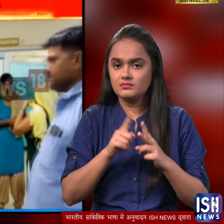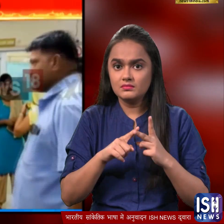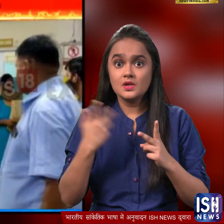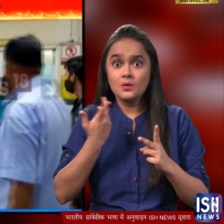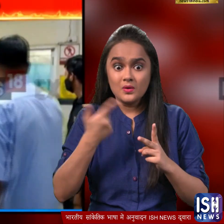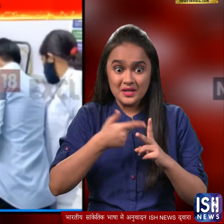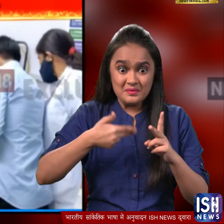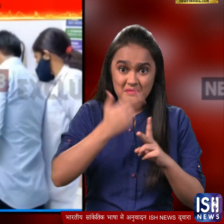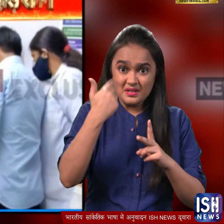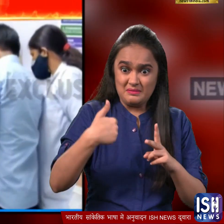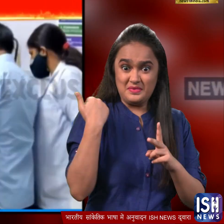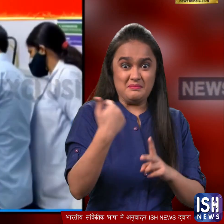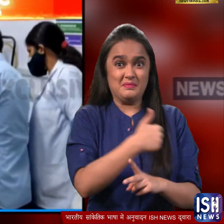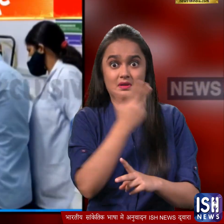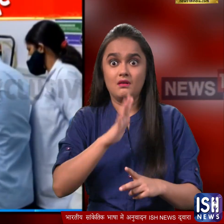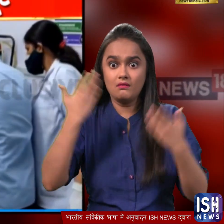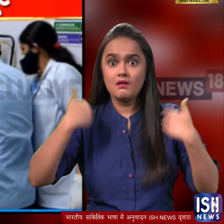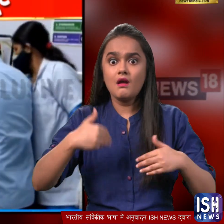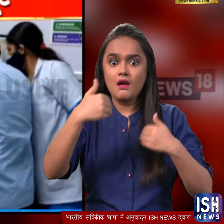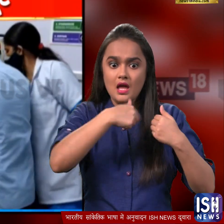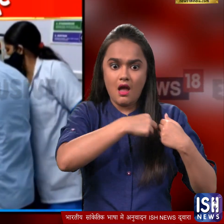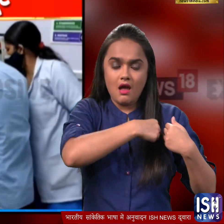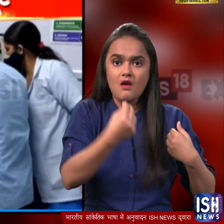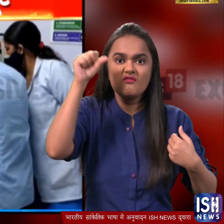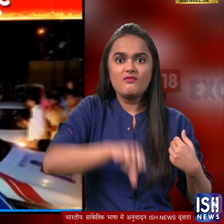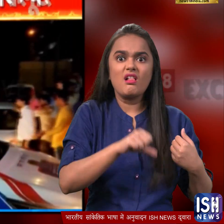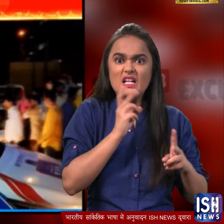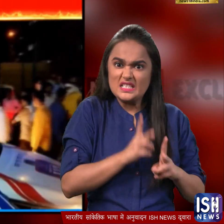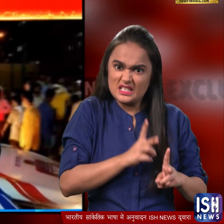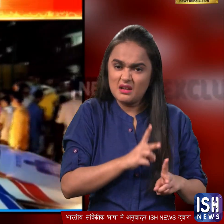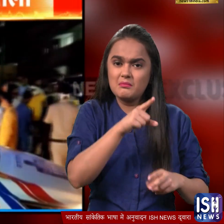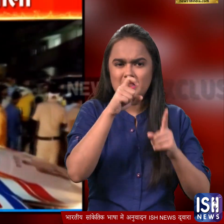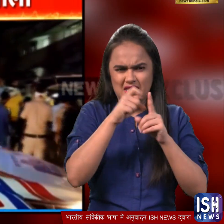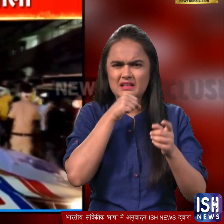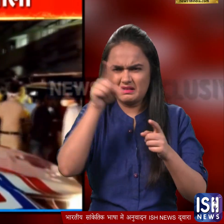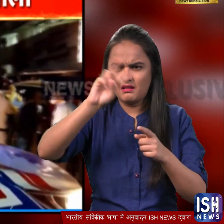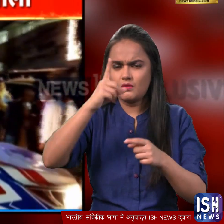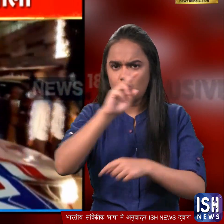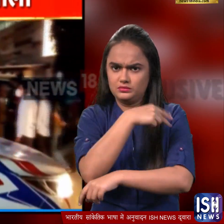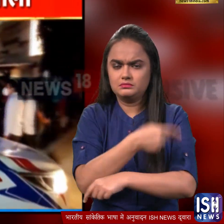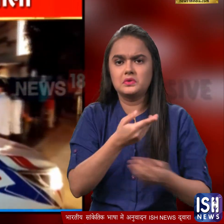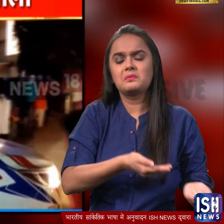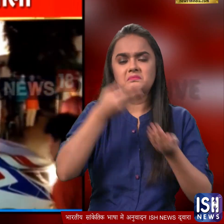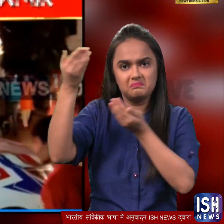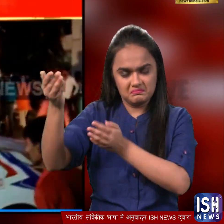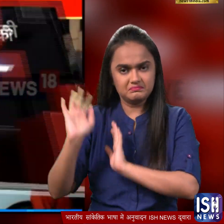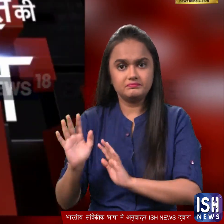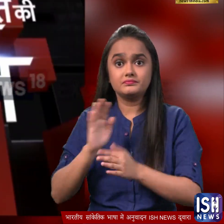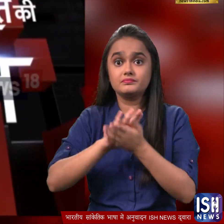गंभीर बताई जा रही है, क्योंकि जो गोली उन्हें लगी वो शरीर में फंसी हुई है। उन्हें दिल्ली के सफदरजंग अस्पताल रेफर किया गया